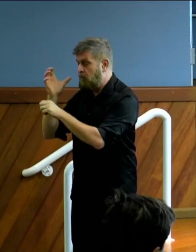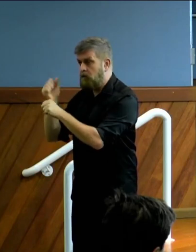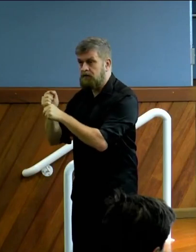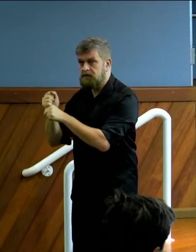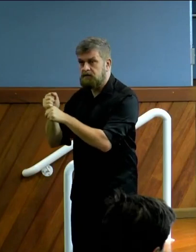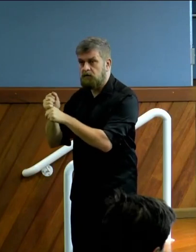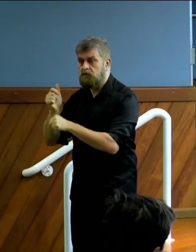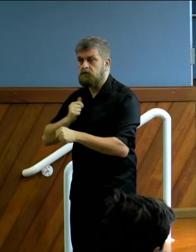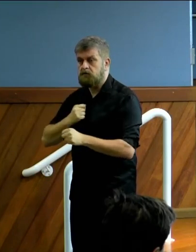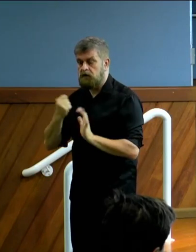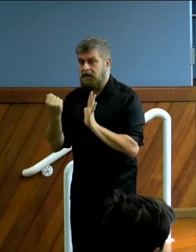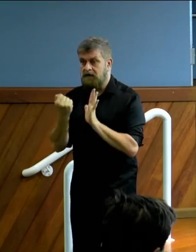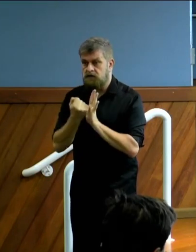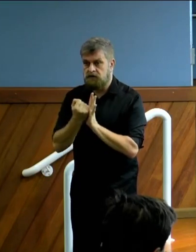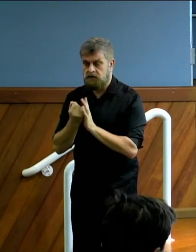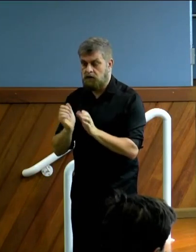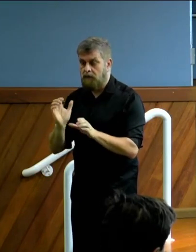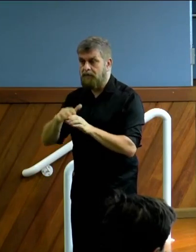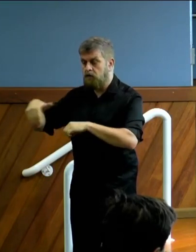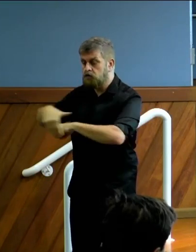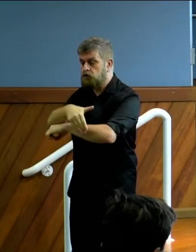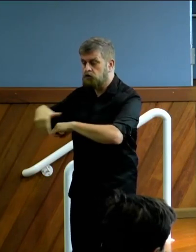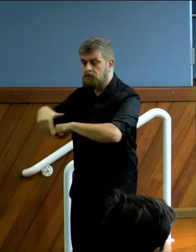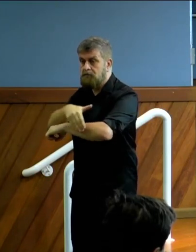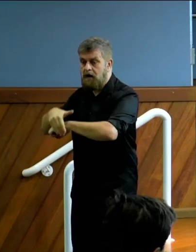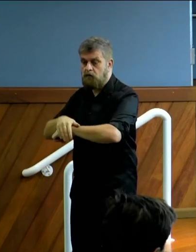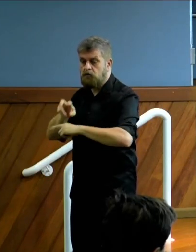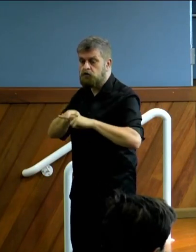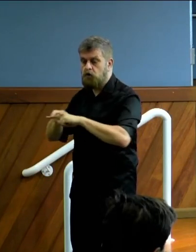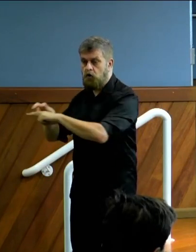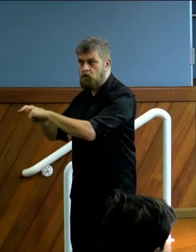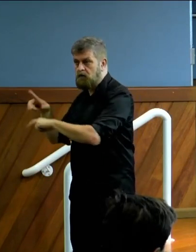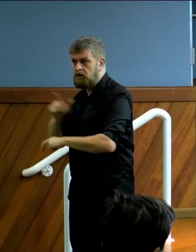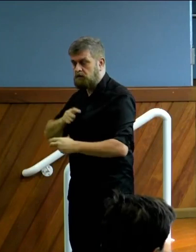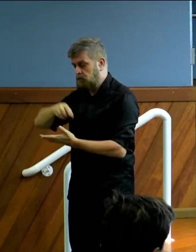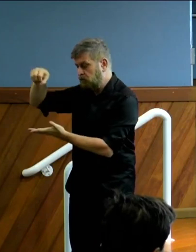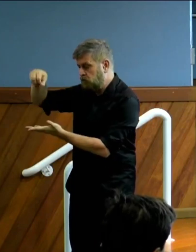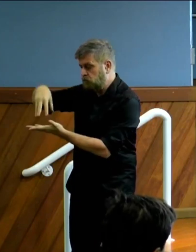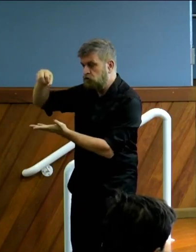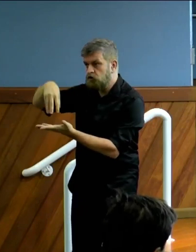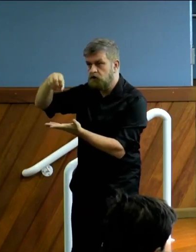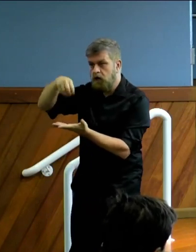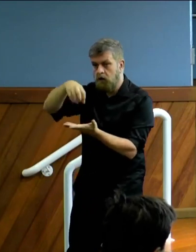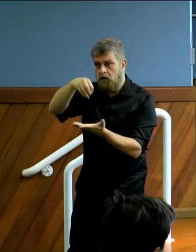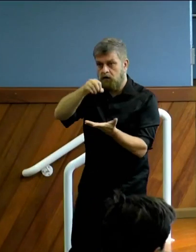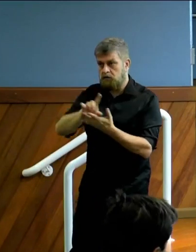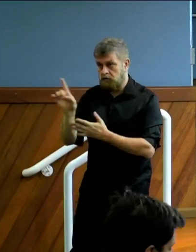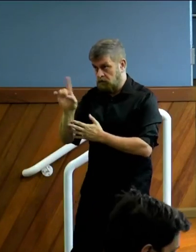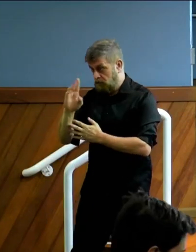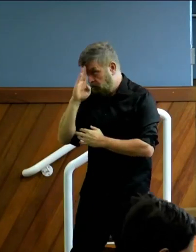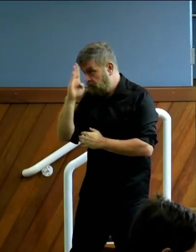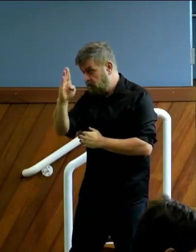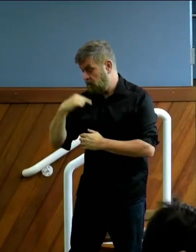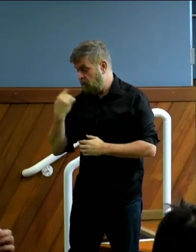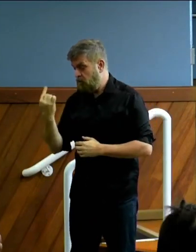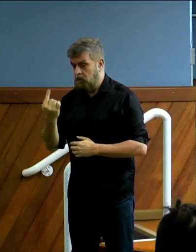de registros, dossiês de bancos de ruas. Todo esse material foi gerado como xerox. Não é esse o ponto, tá? Até porque